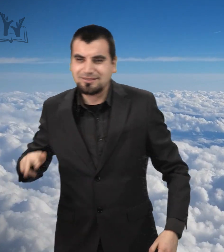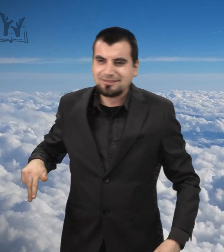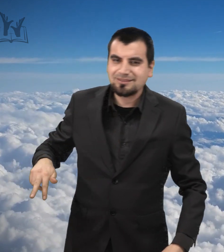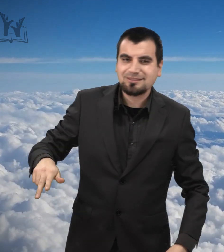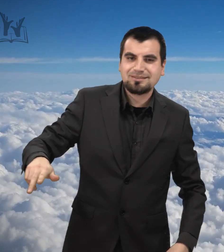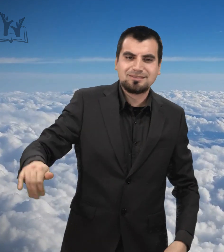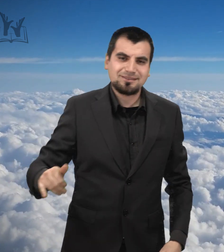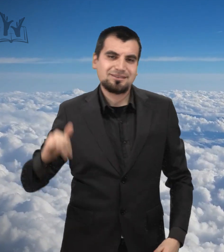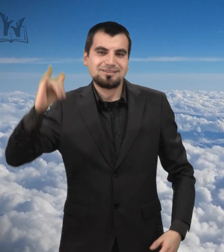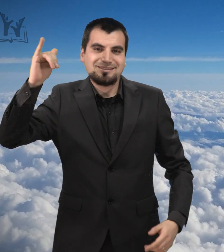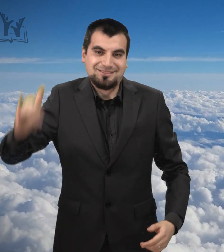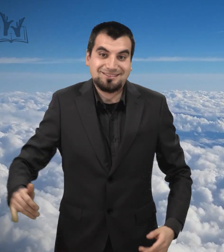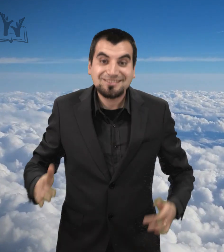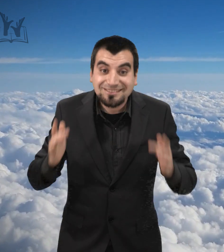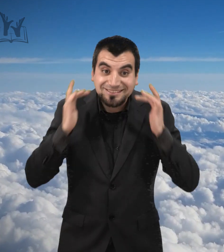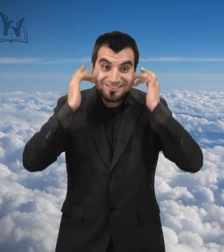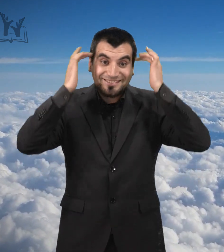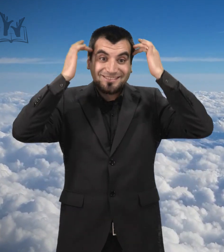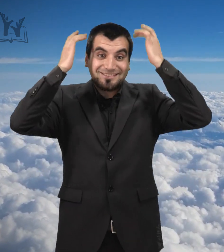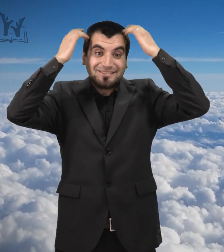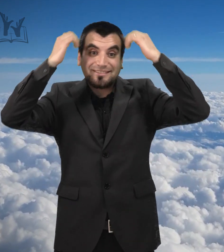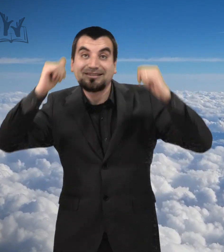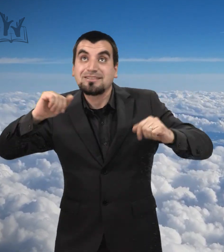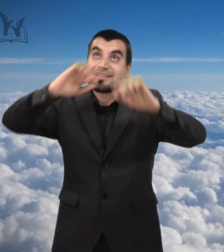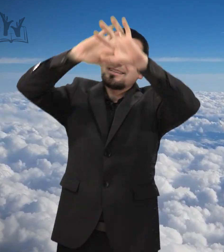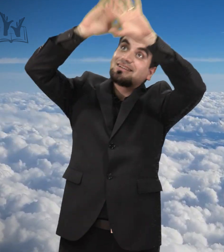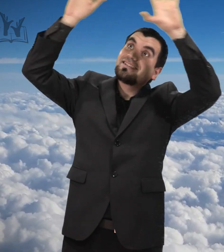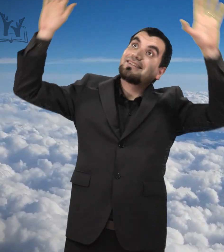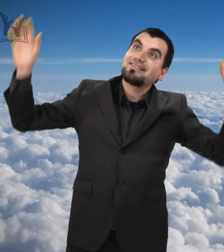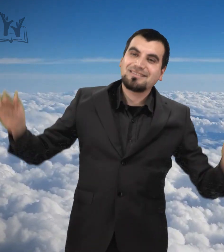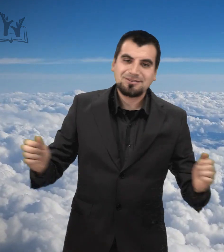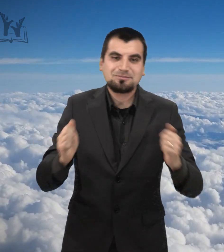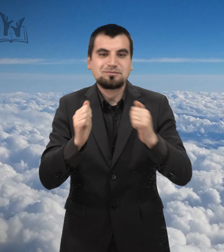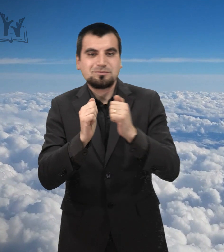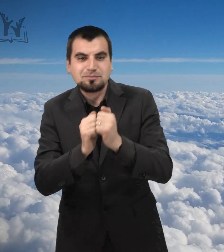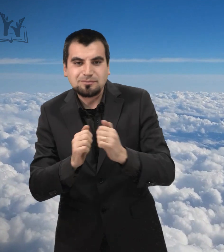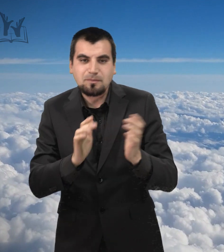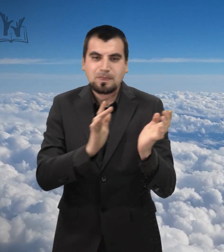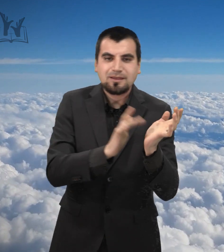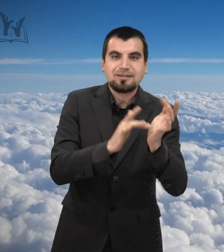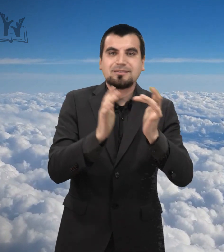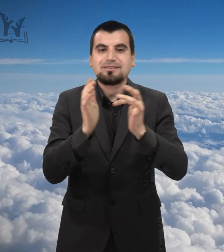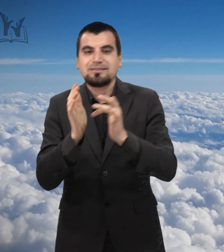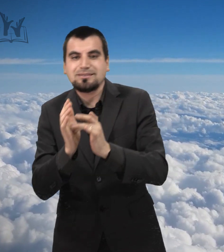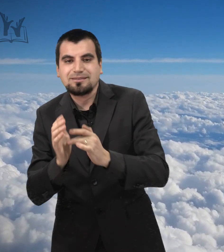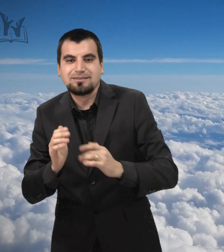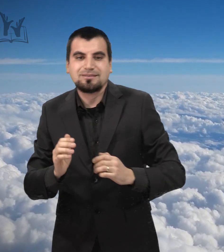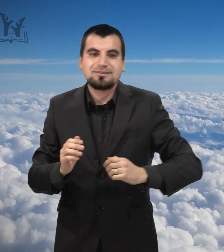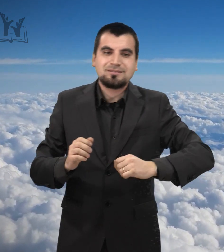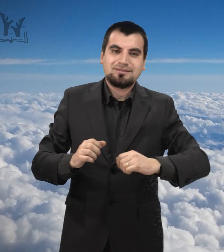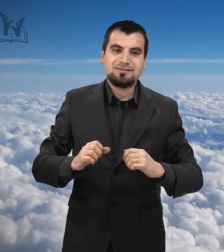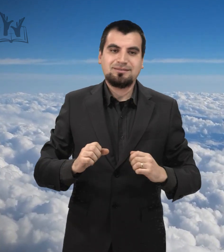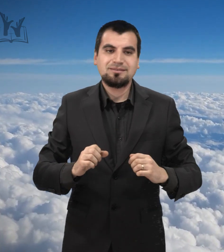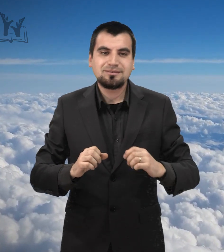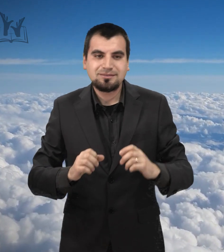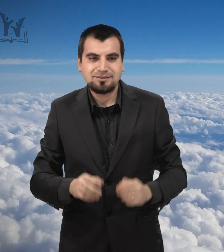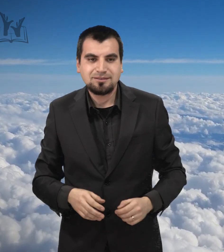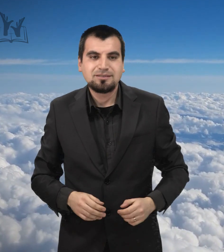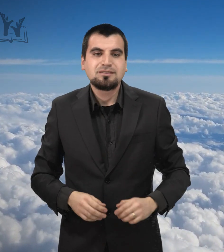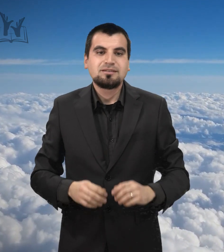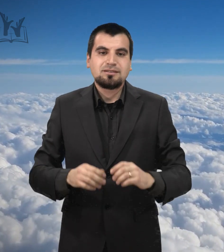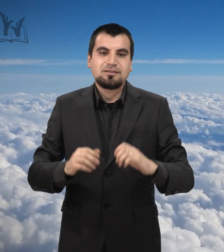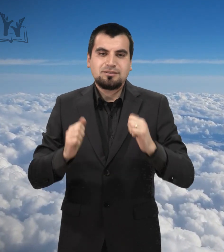caminando siempre contento rumbo al cielo con Jesús!